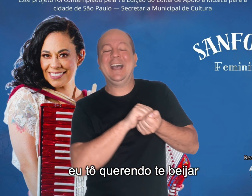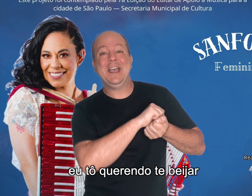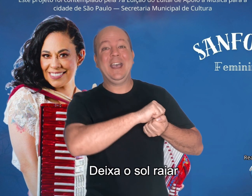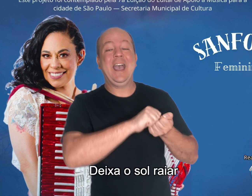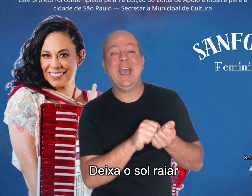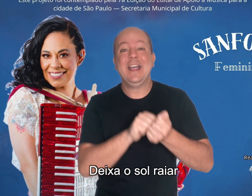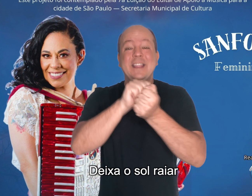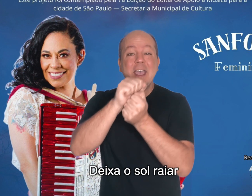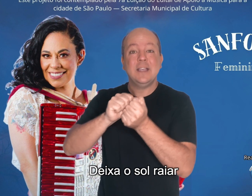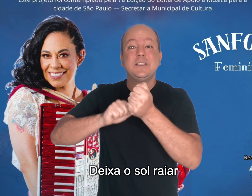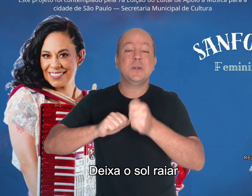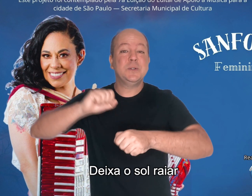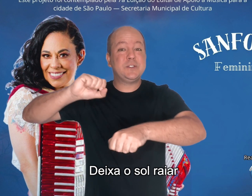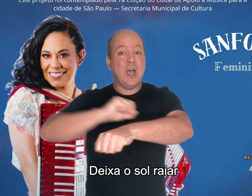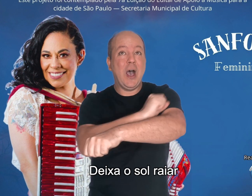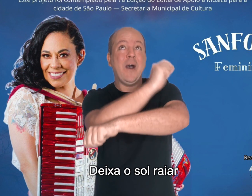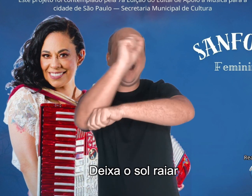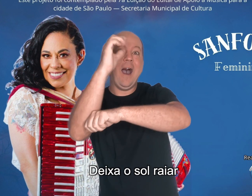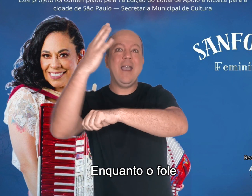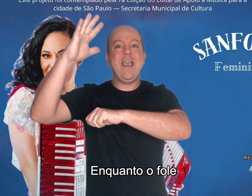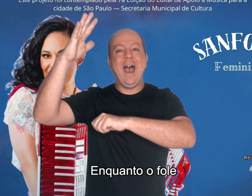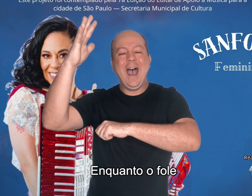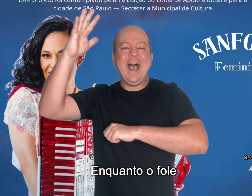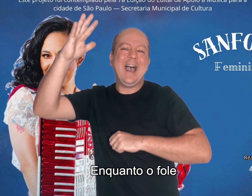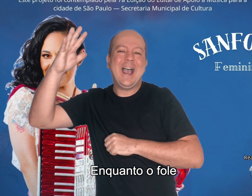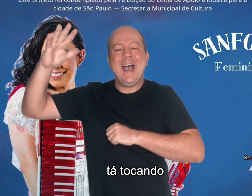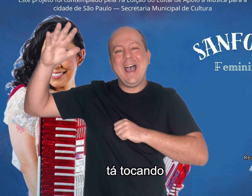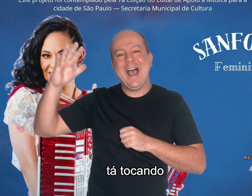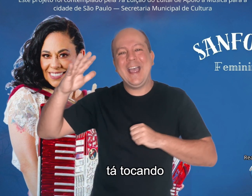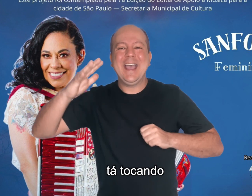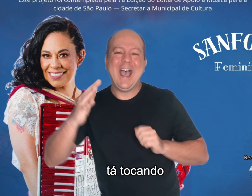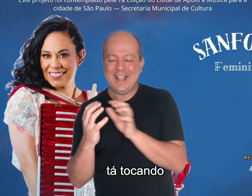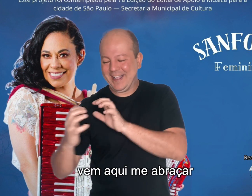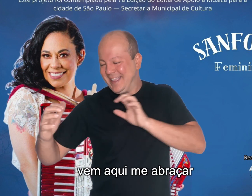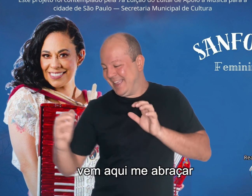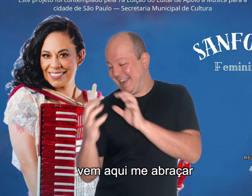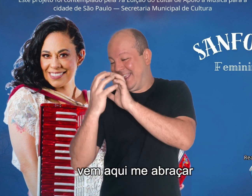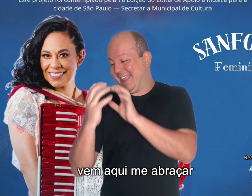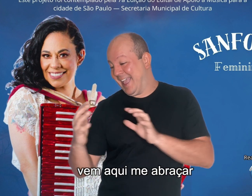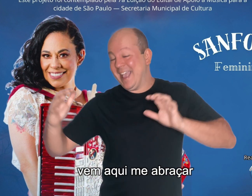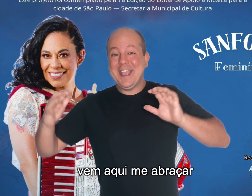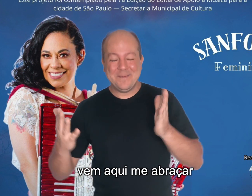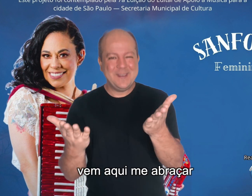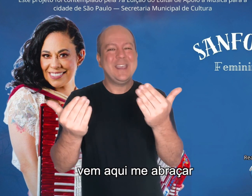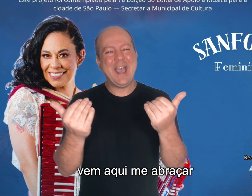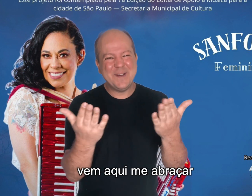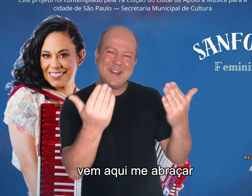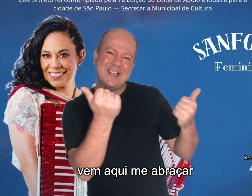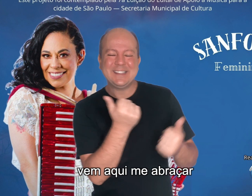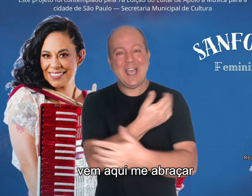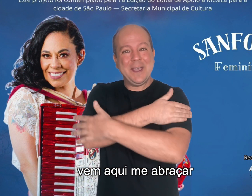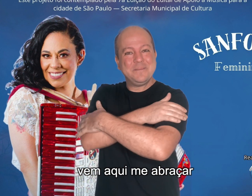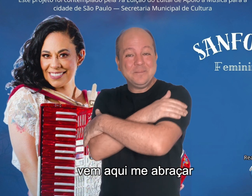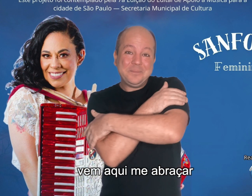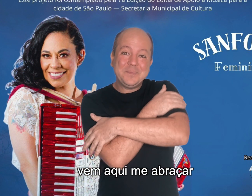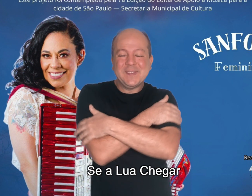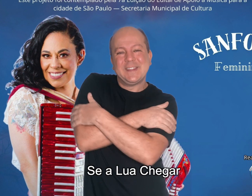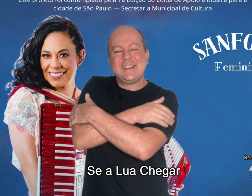beijar deixa o sol raiar enquanto o poli tá tocando vem aqui me